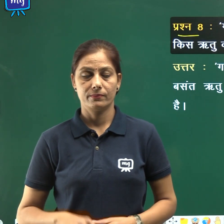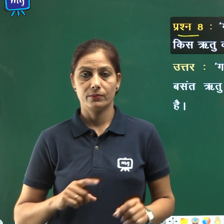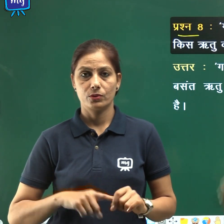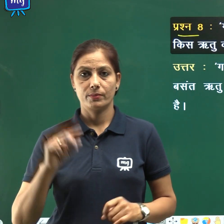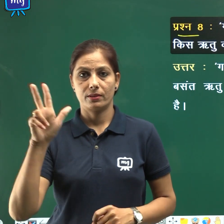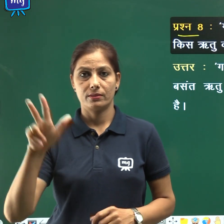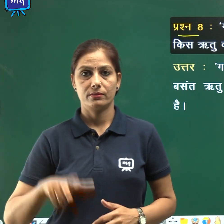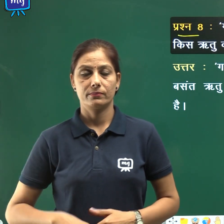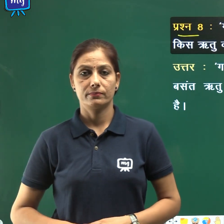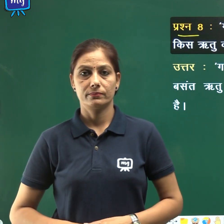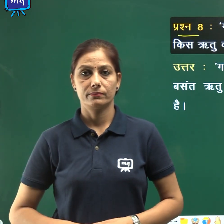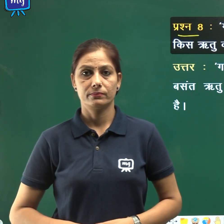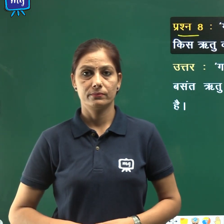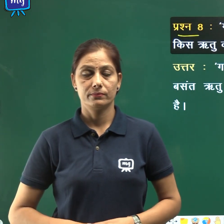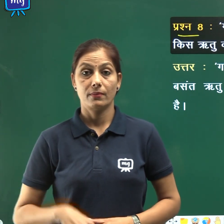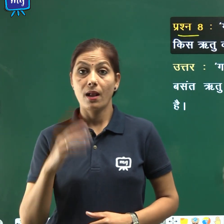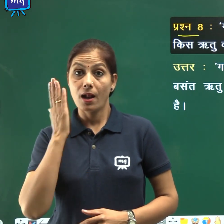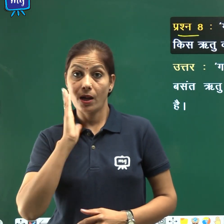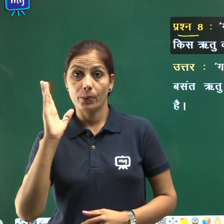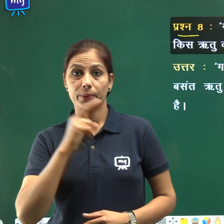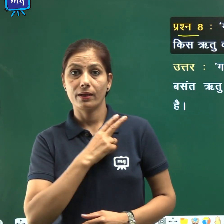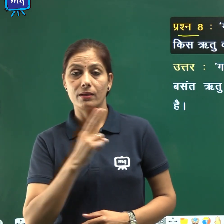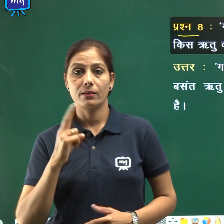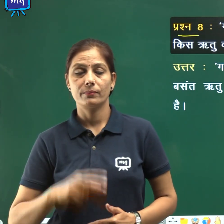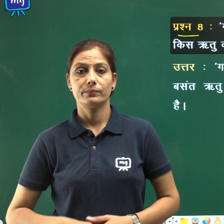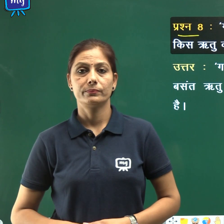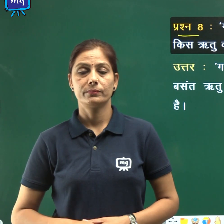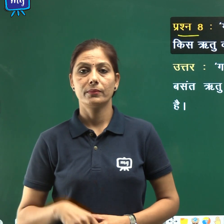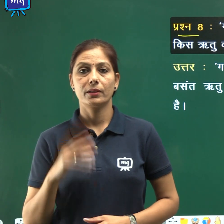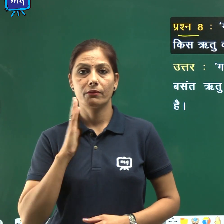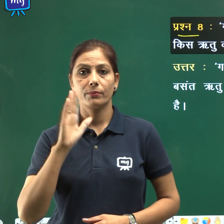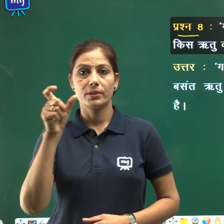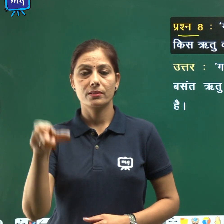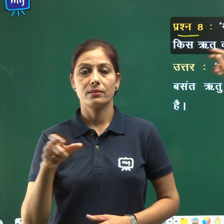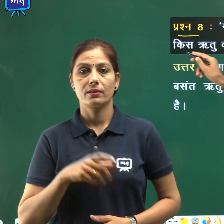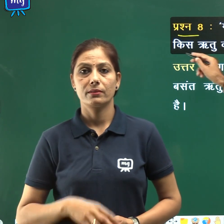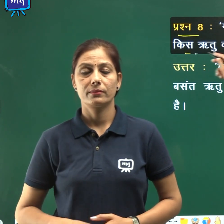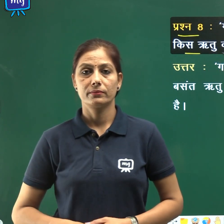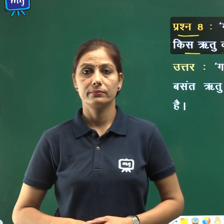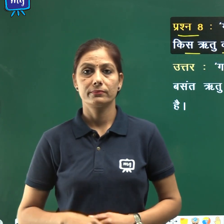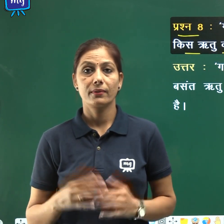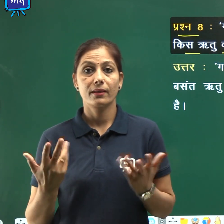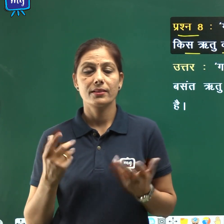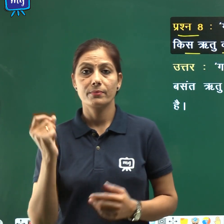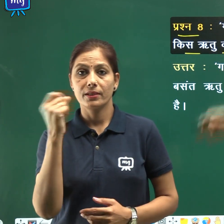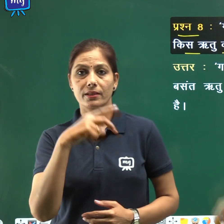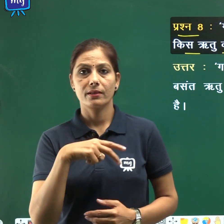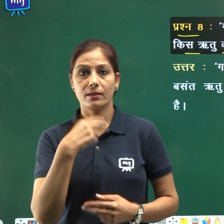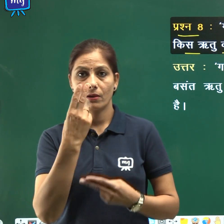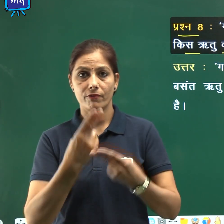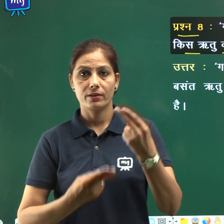प्रश्न 8, गजल में कवि ने किस ऋतु का वर्णन किया है?